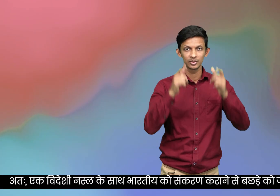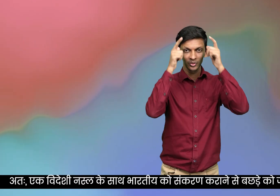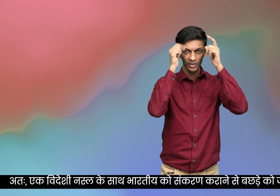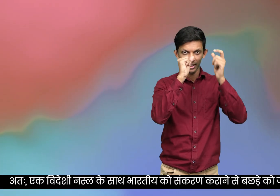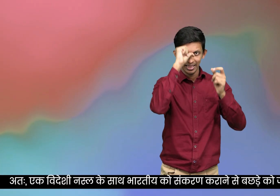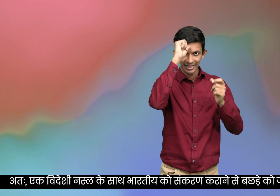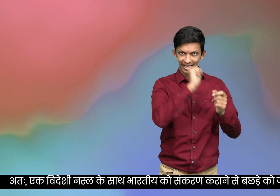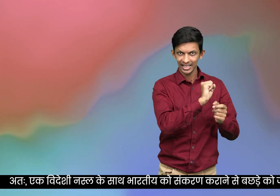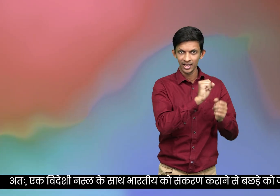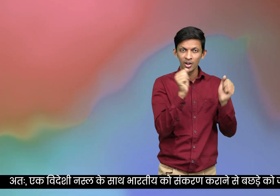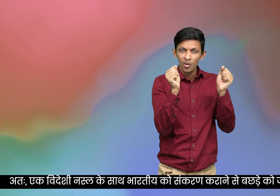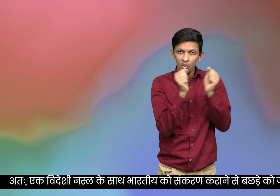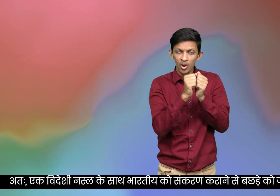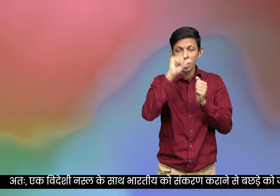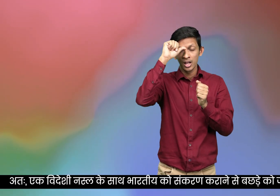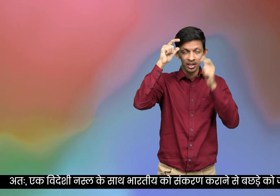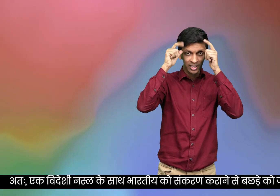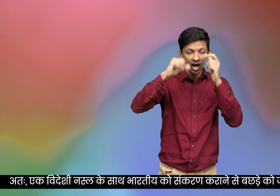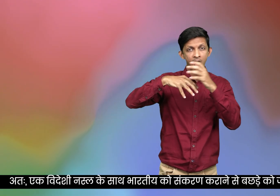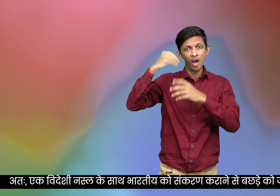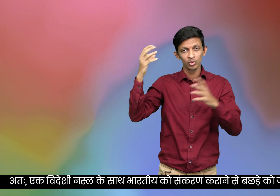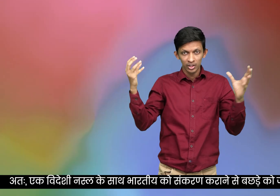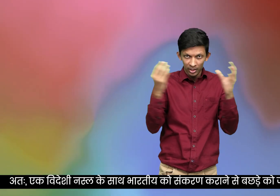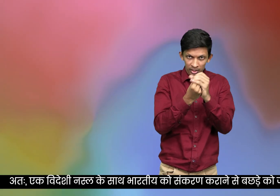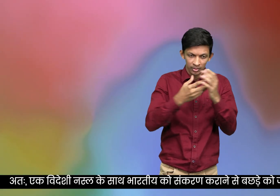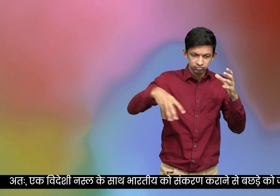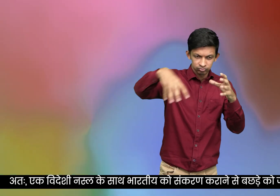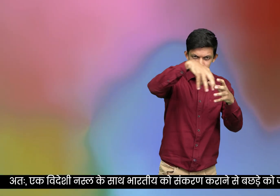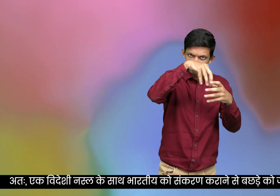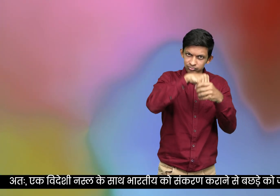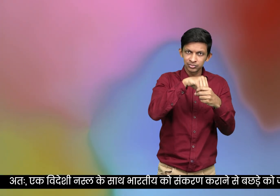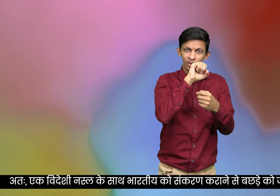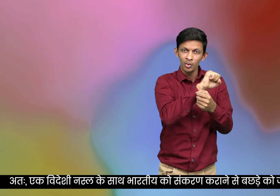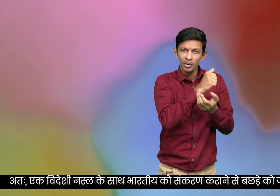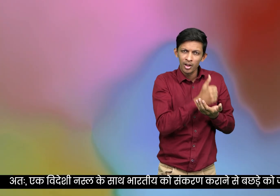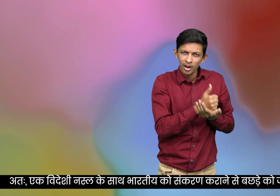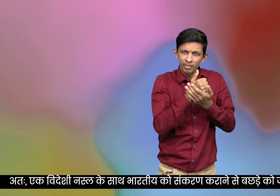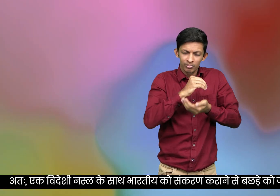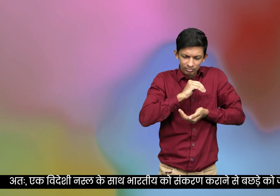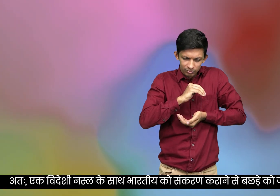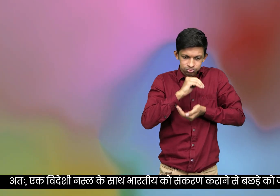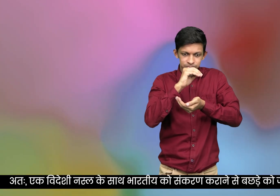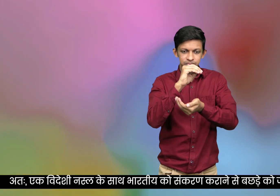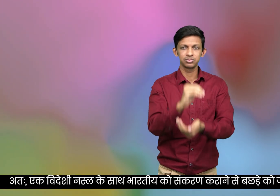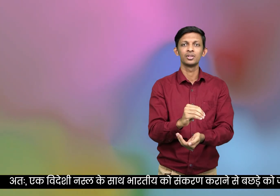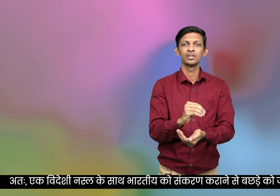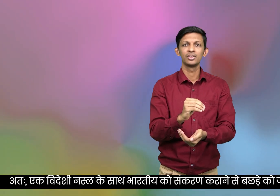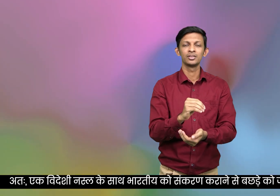अतः एक विदेशी नस्ल के साथ भारतीय को संकरण कराने से बछड़े को